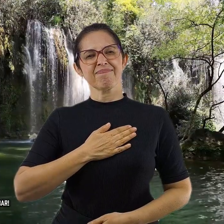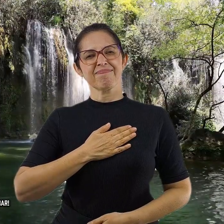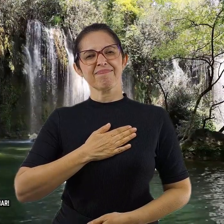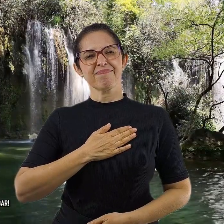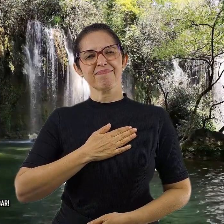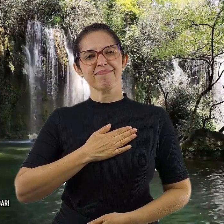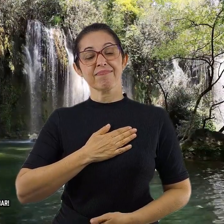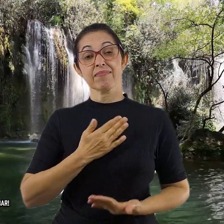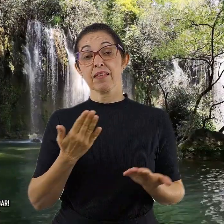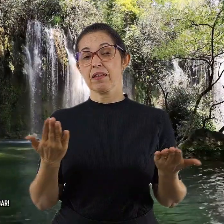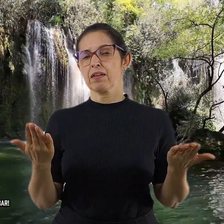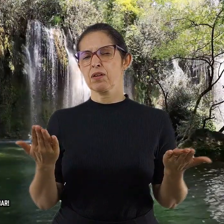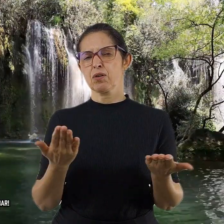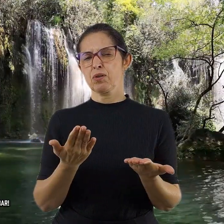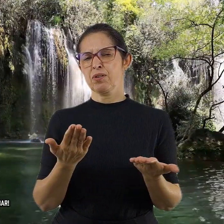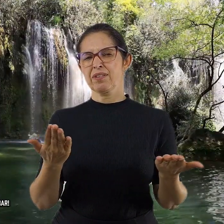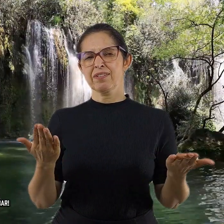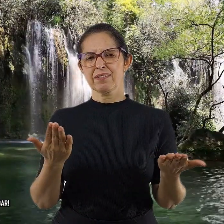nesta noite